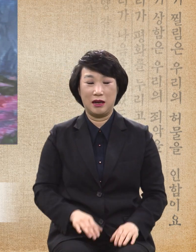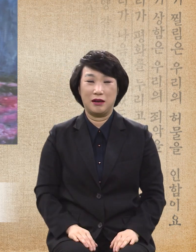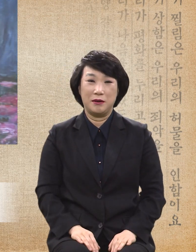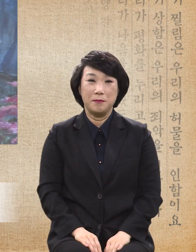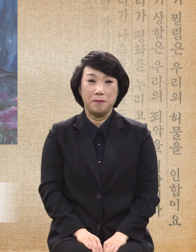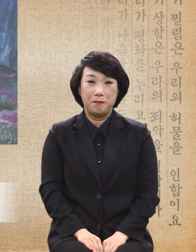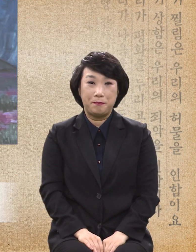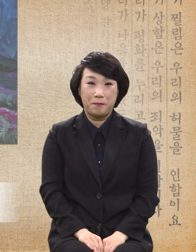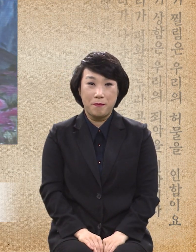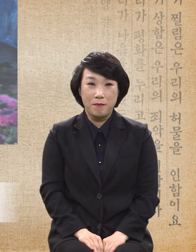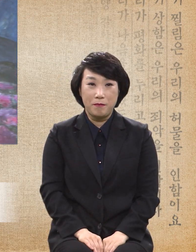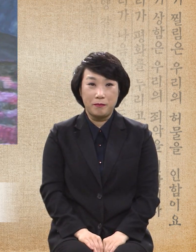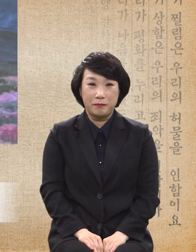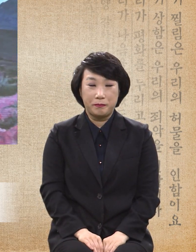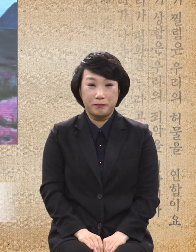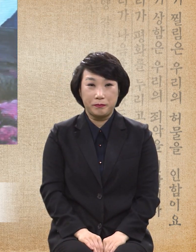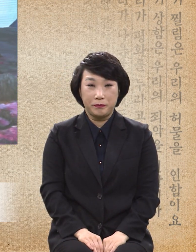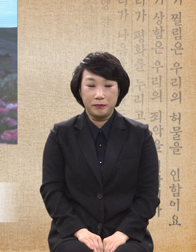현실.